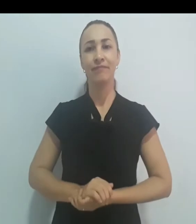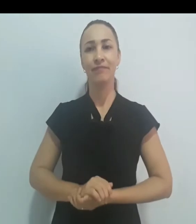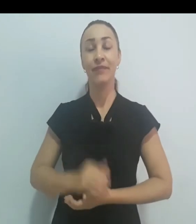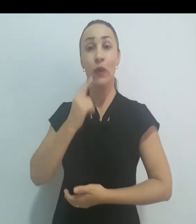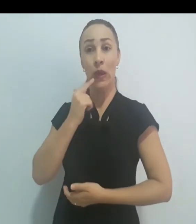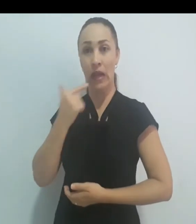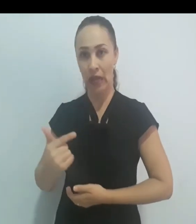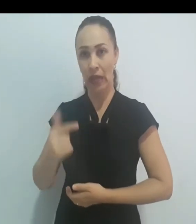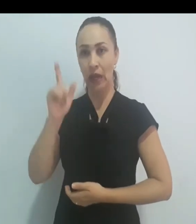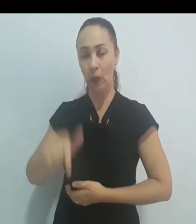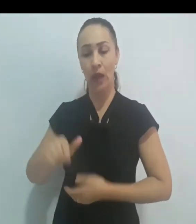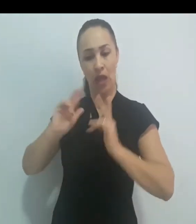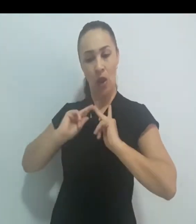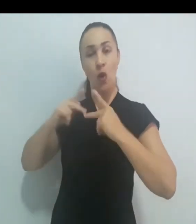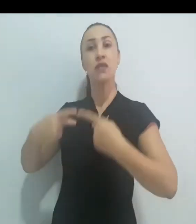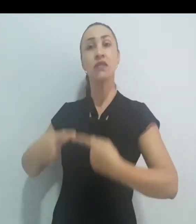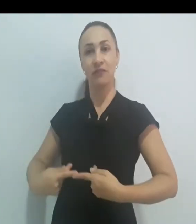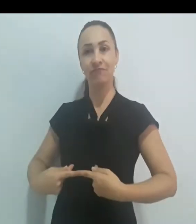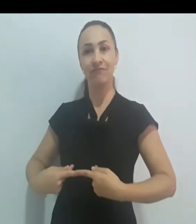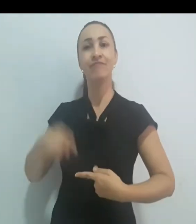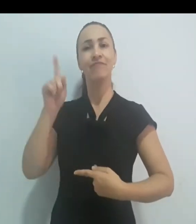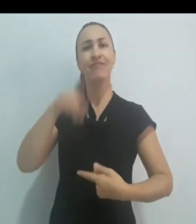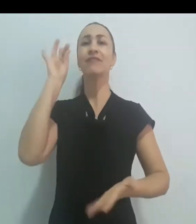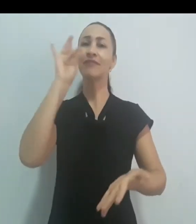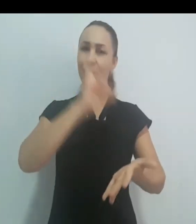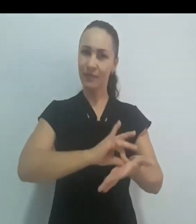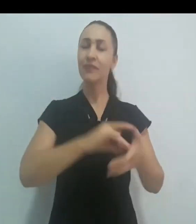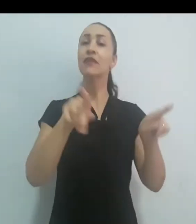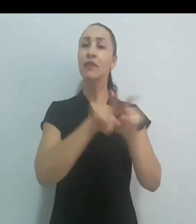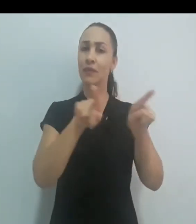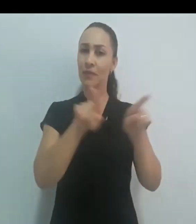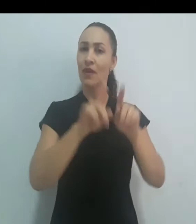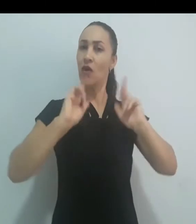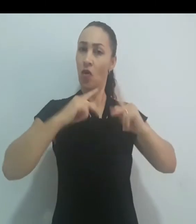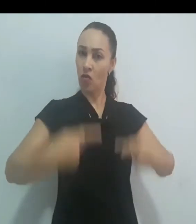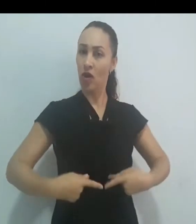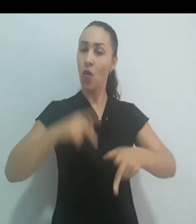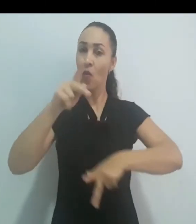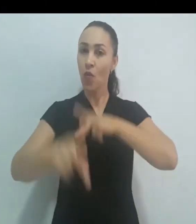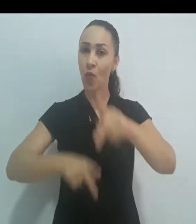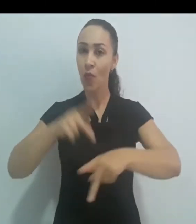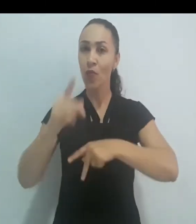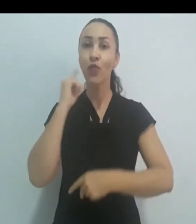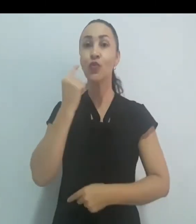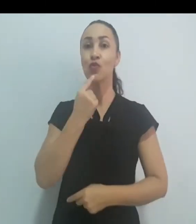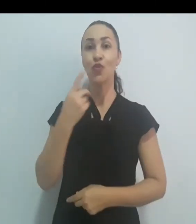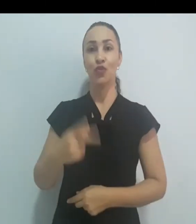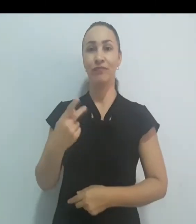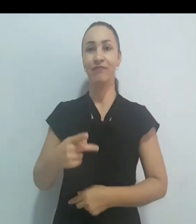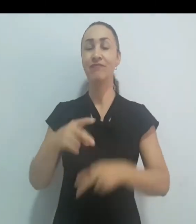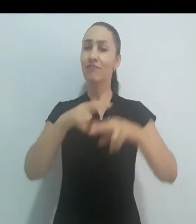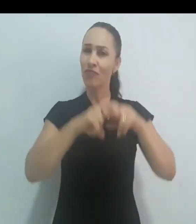tendo essa língua, esse reconhecimento, então oficialmente se reconhece o povo surdo,